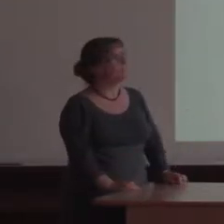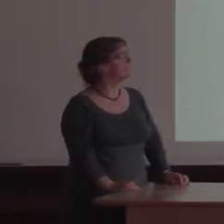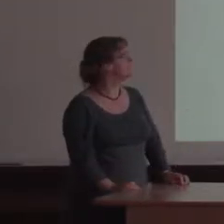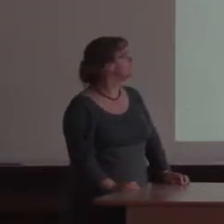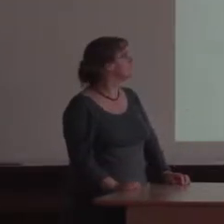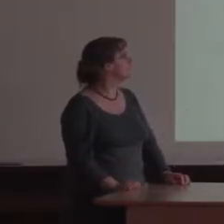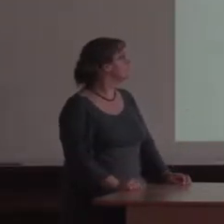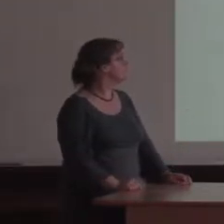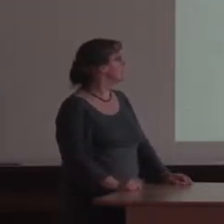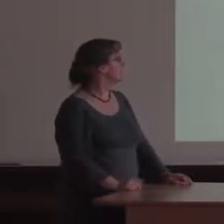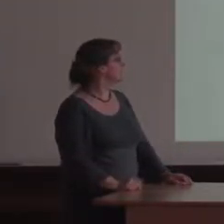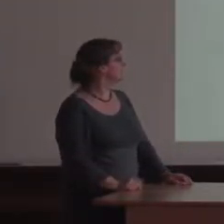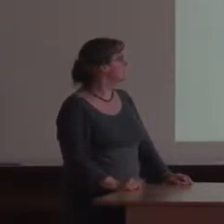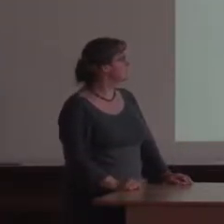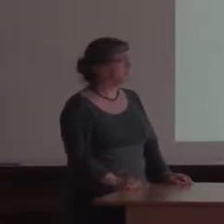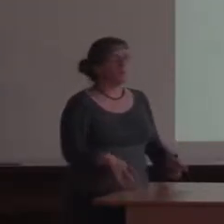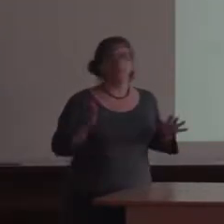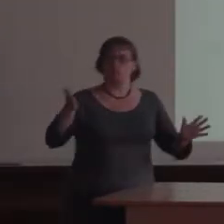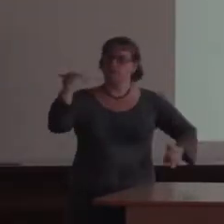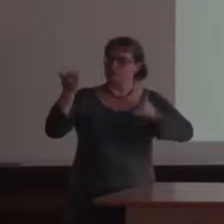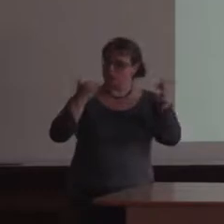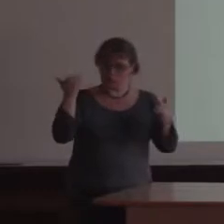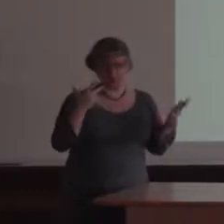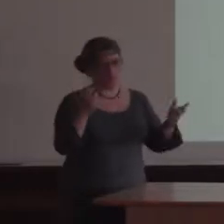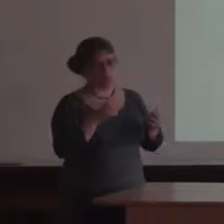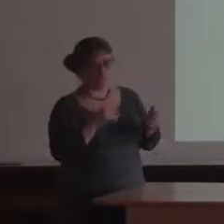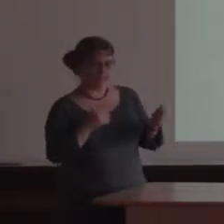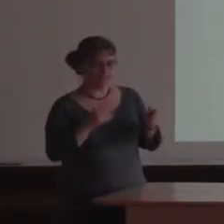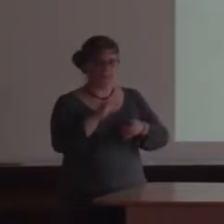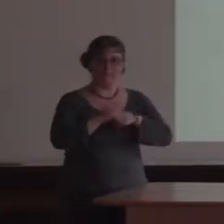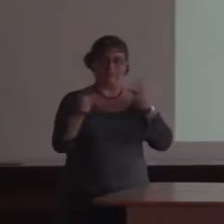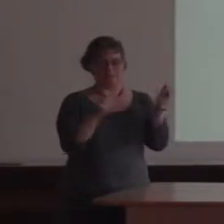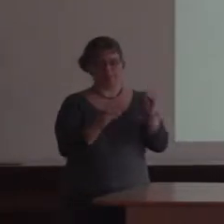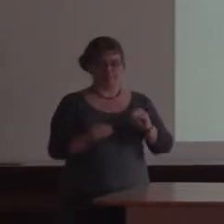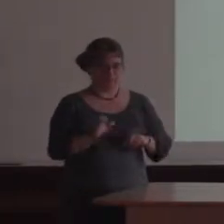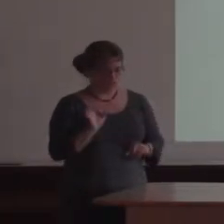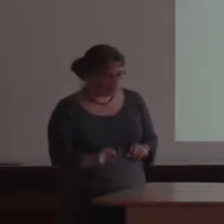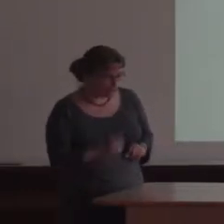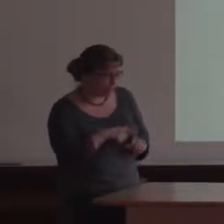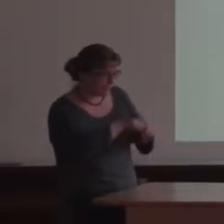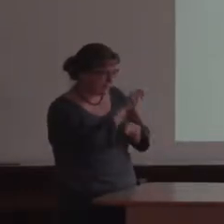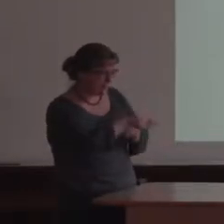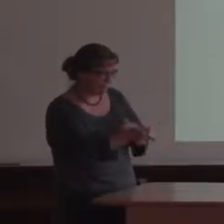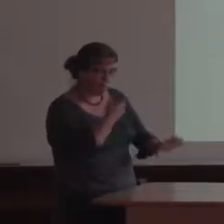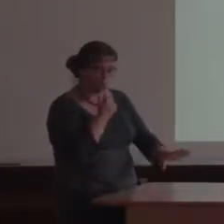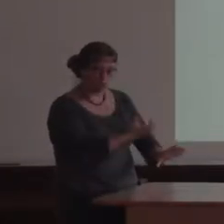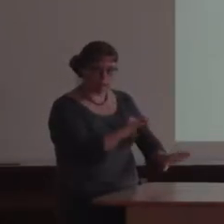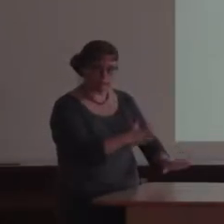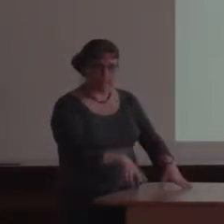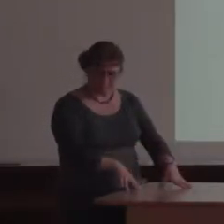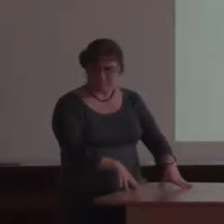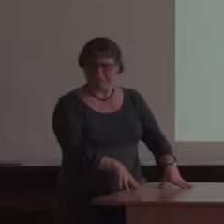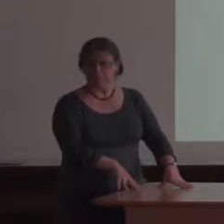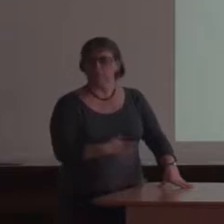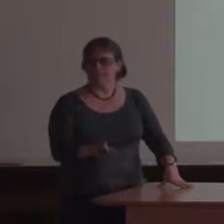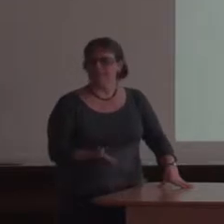Imaginons, je suis en train de développer et j'ai des tests qui sont rouges. Donc là j'ai envie de me focaliser sur ces tests-là,